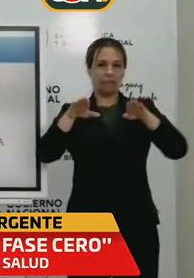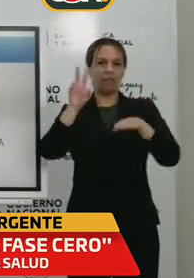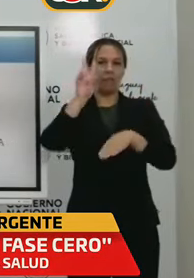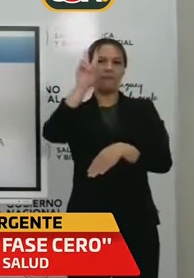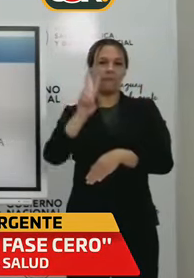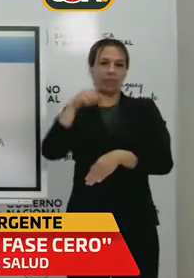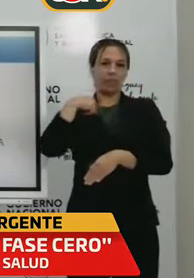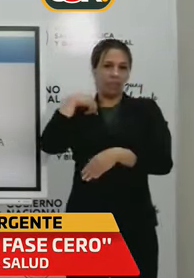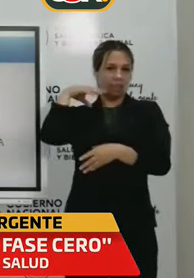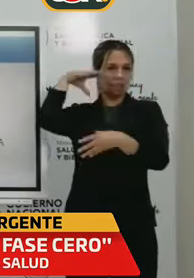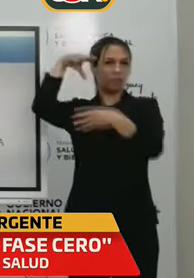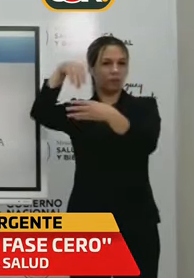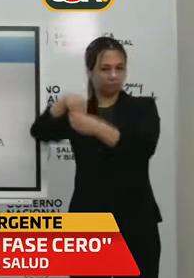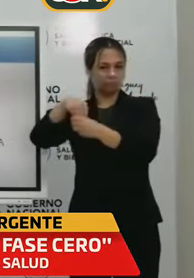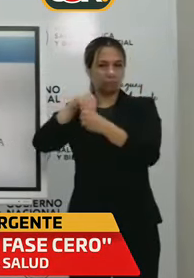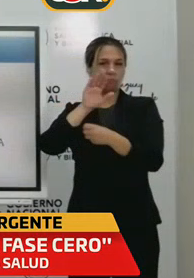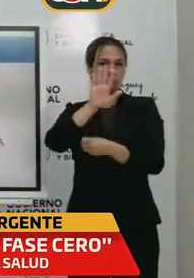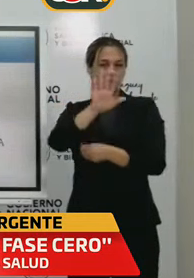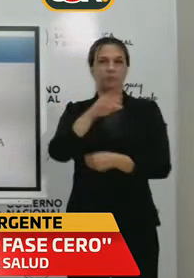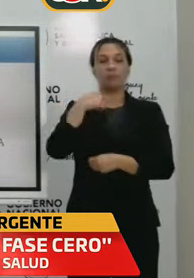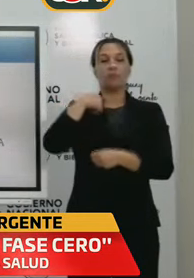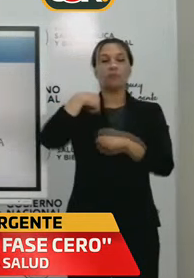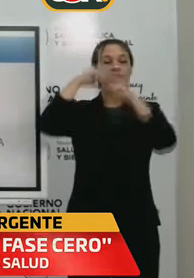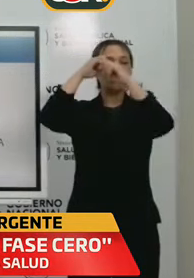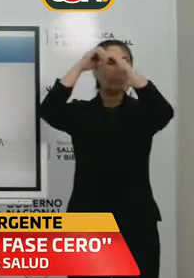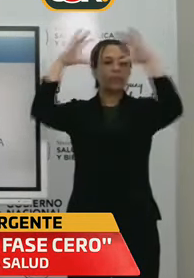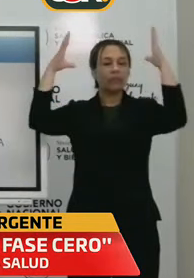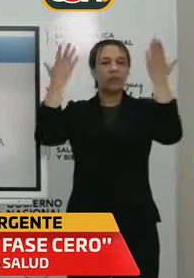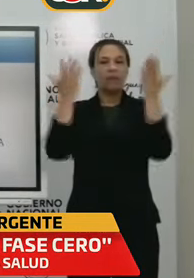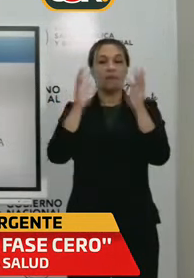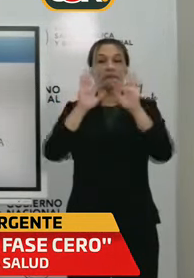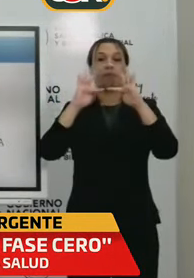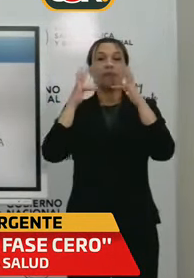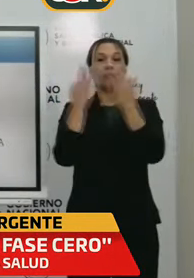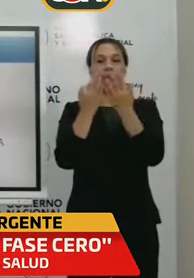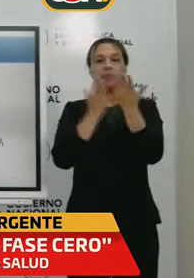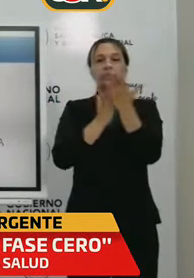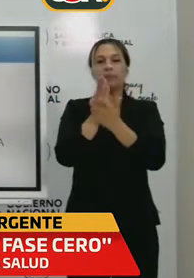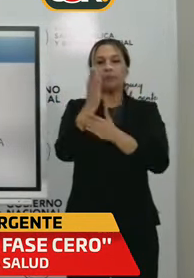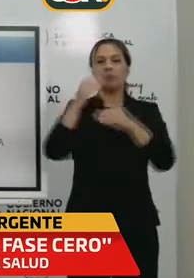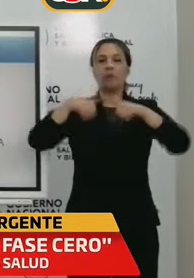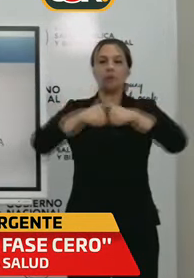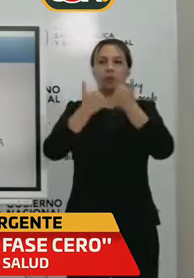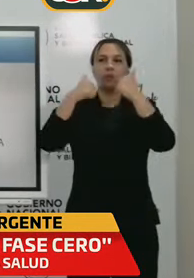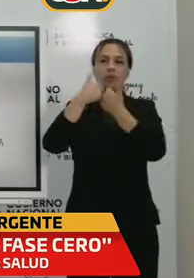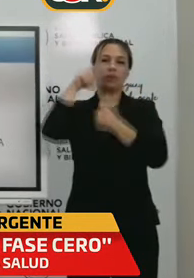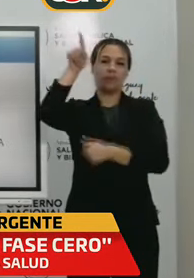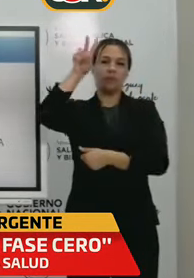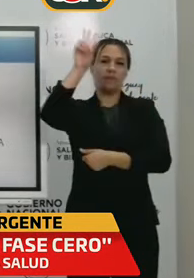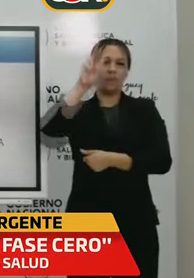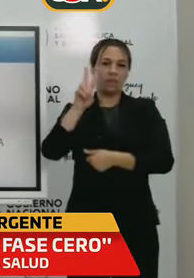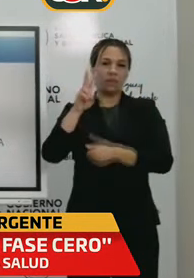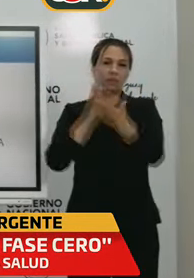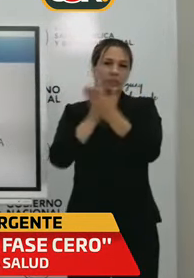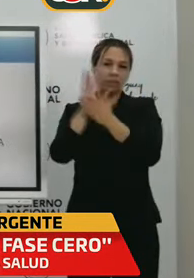¿verdad? La idea es, hablamos con la familia, que solemos encontrarnos mucho allá en Villarrica.